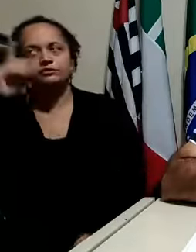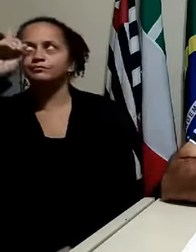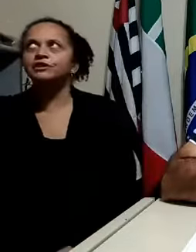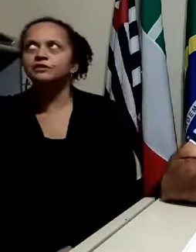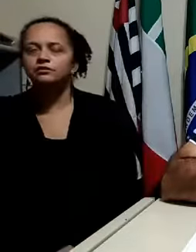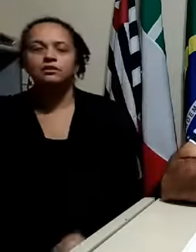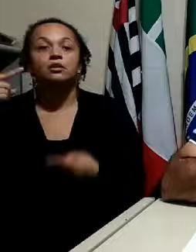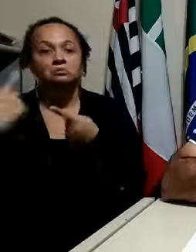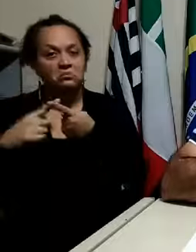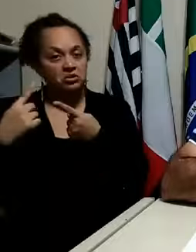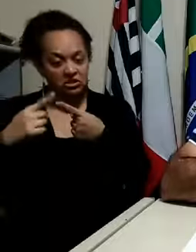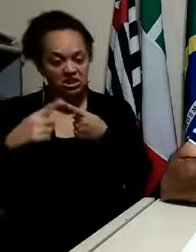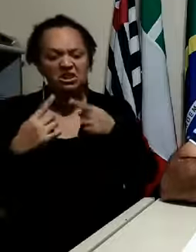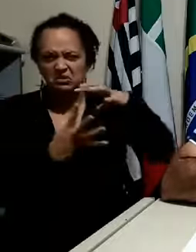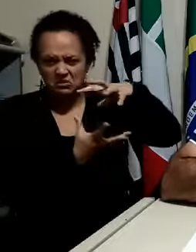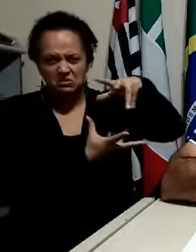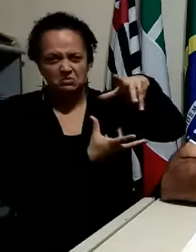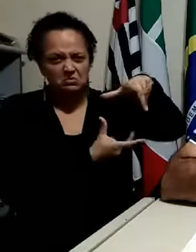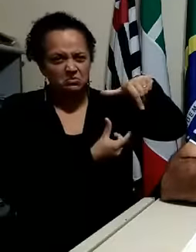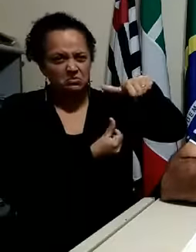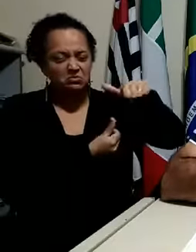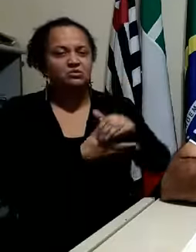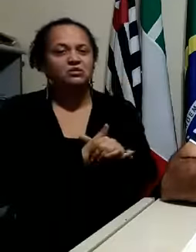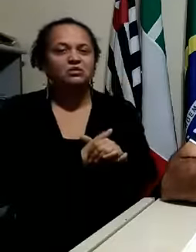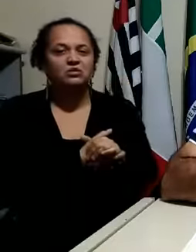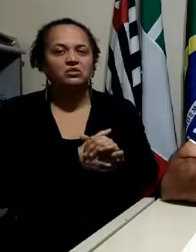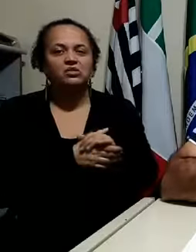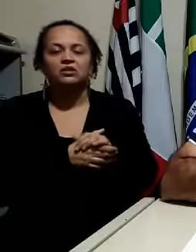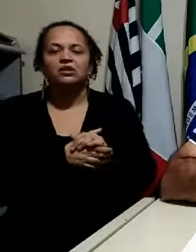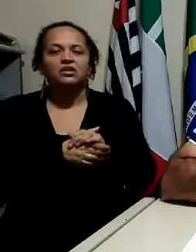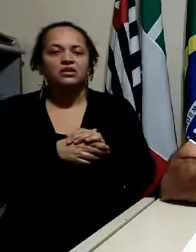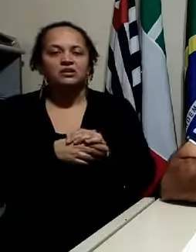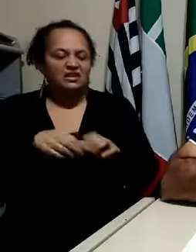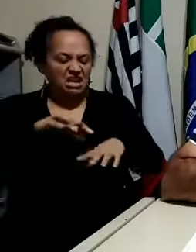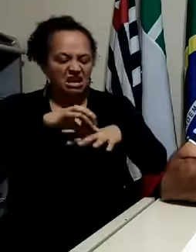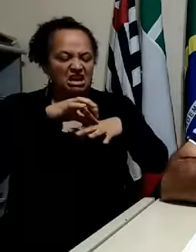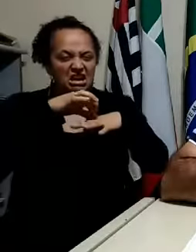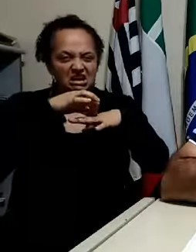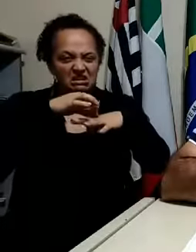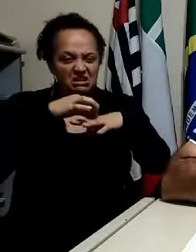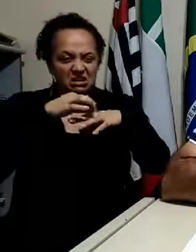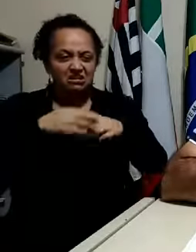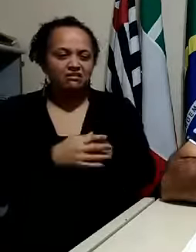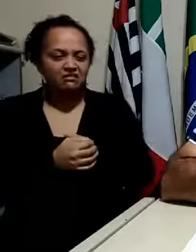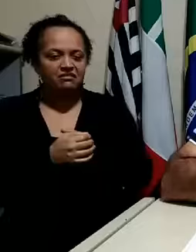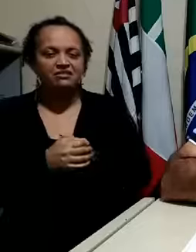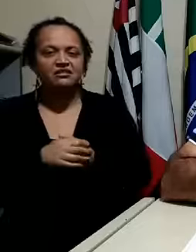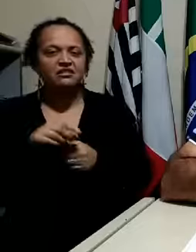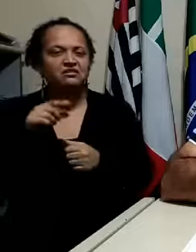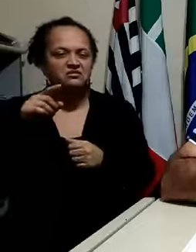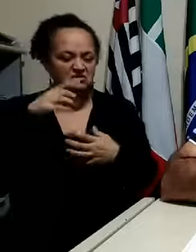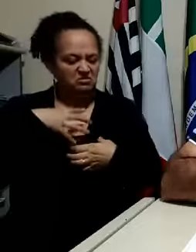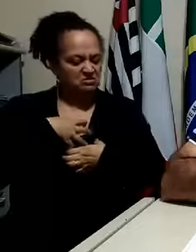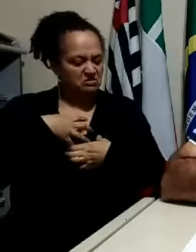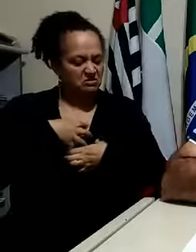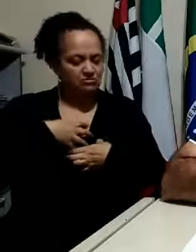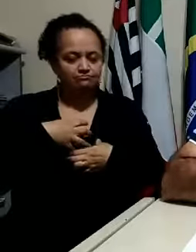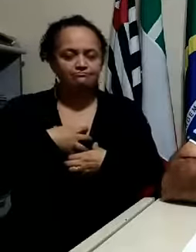da carne, a concupiscência dos olhos e a soberba da vida, não procede do